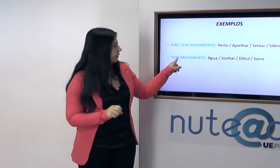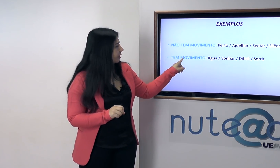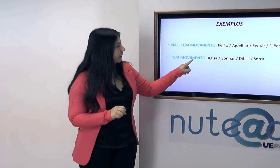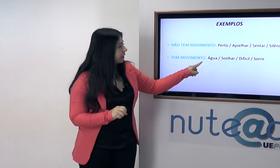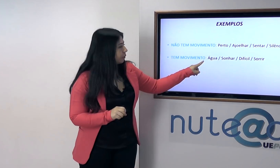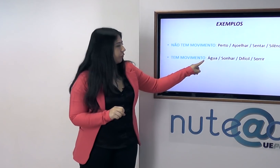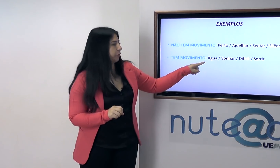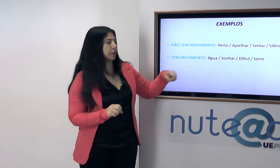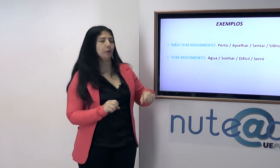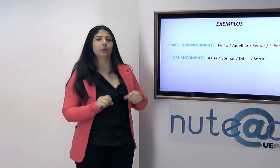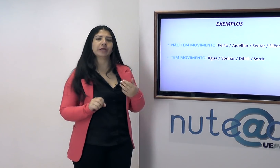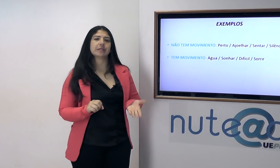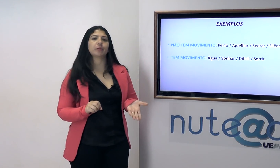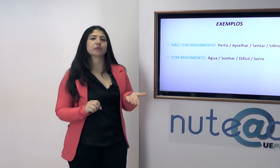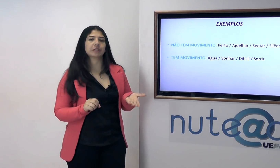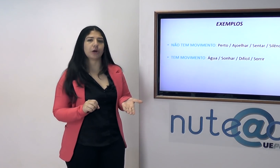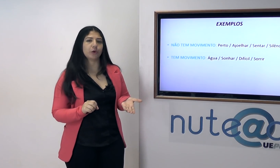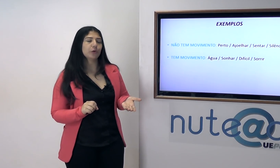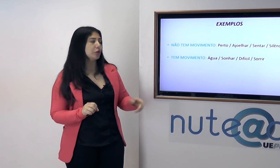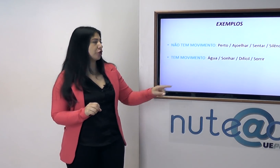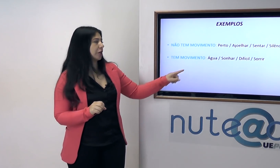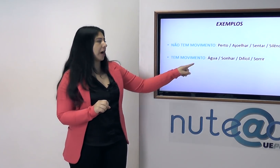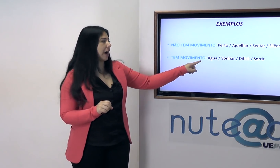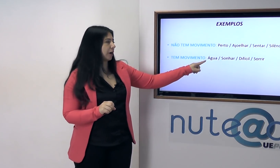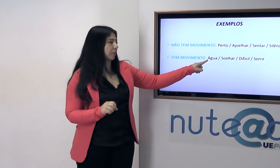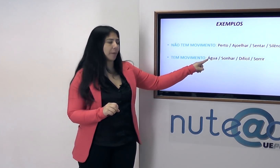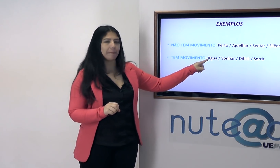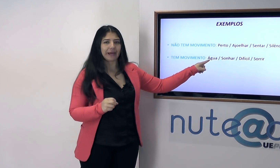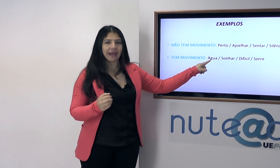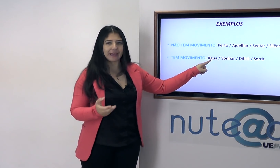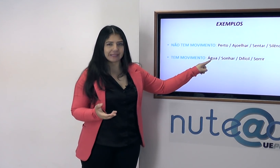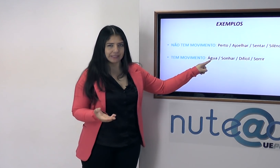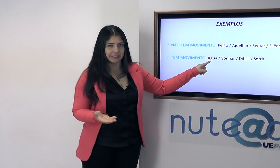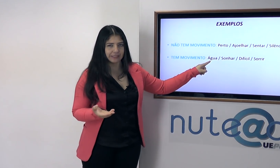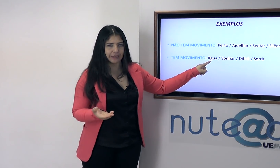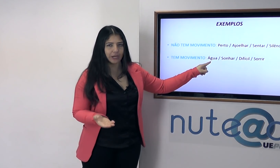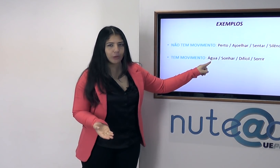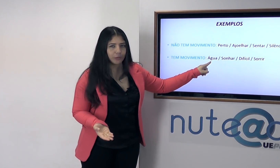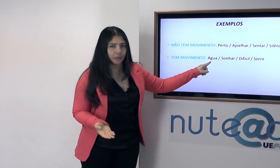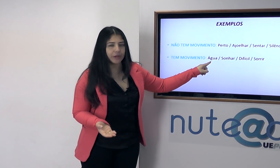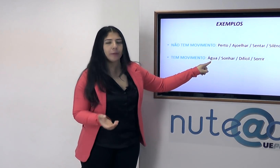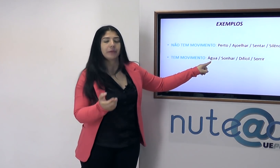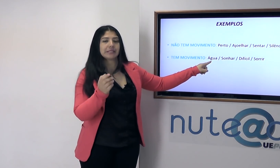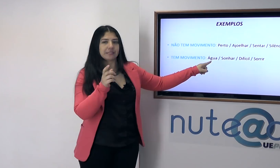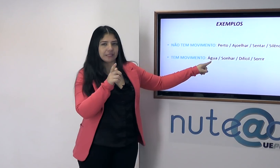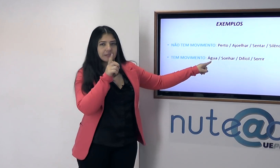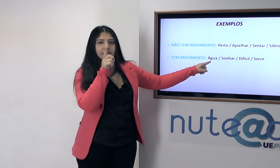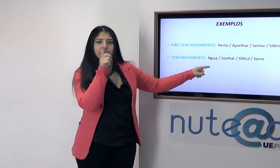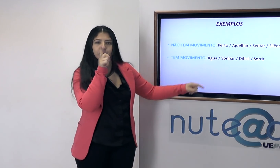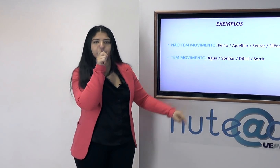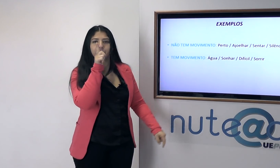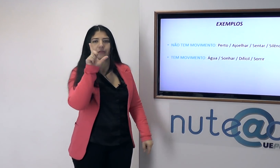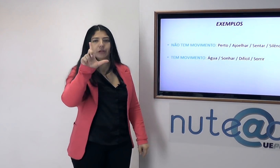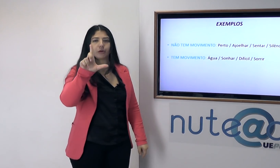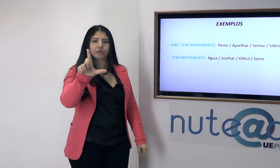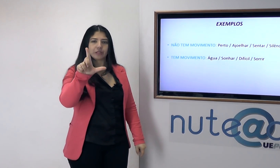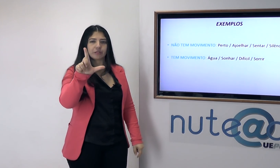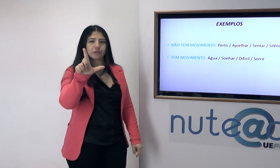Que tem movimento, por exemplo, o sinal de água. Para esse sinal, precisa ter movimento. É a configuração de